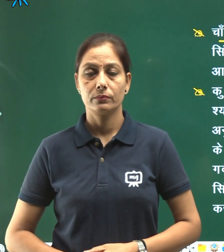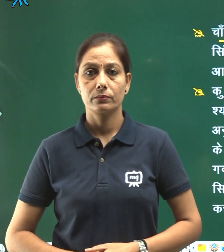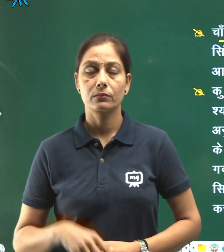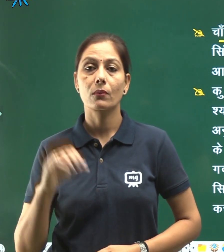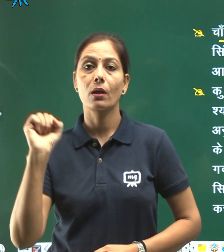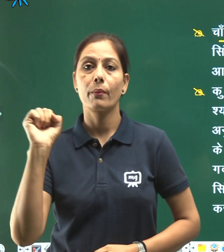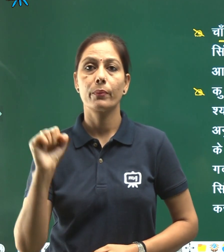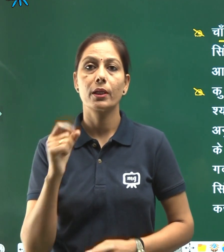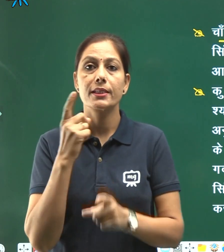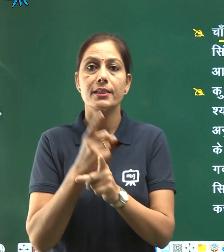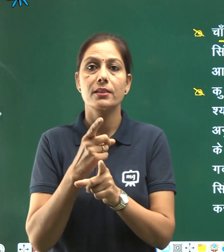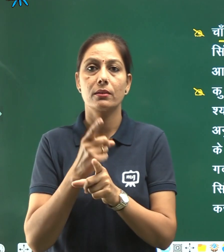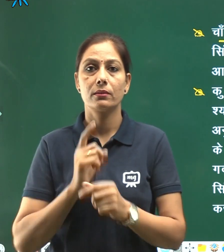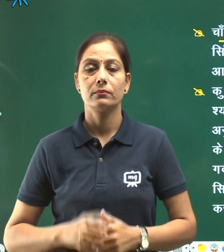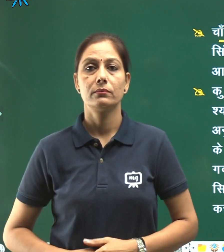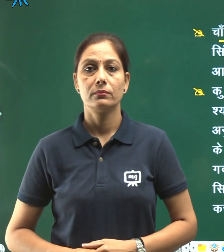अपने गुरु